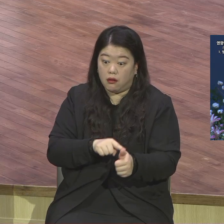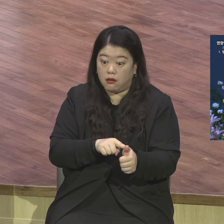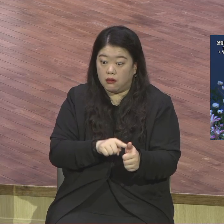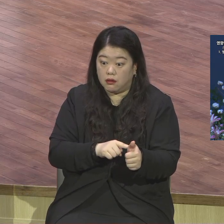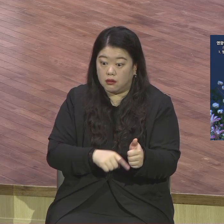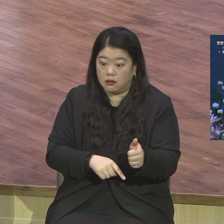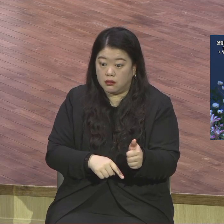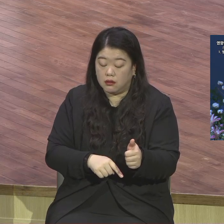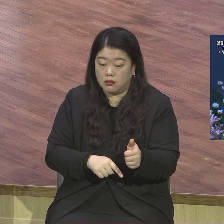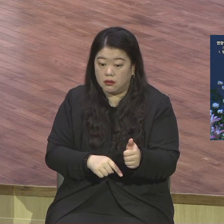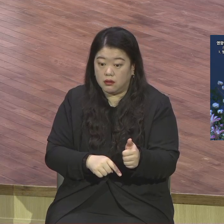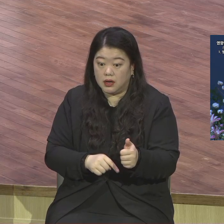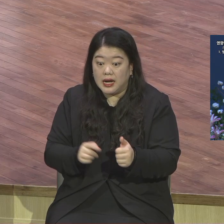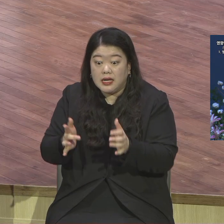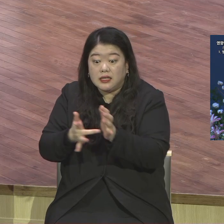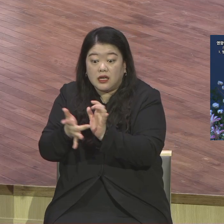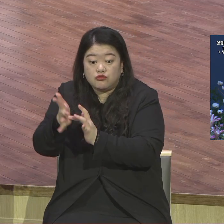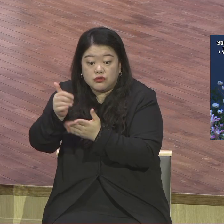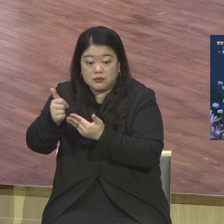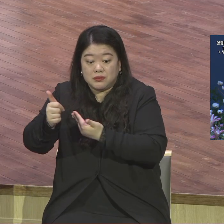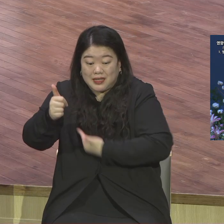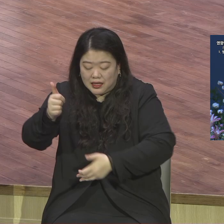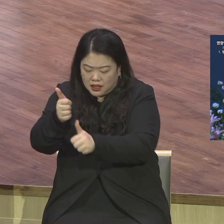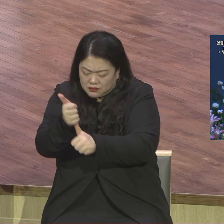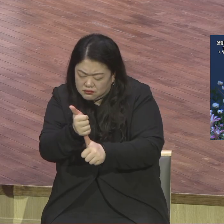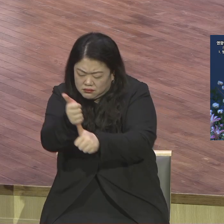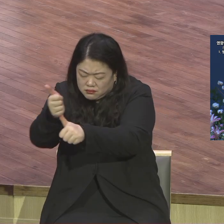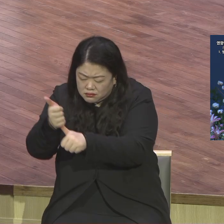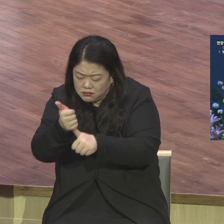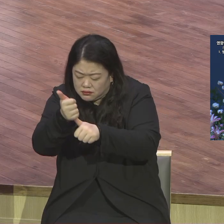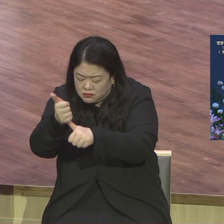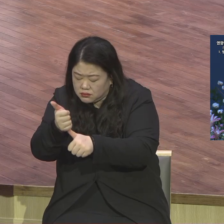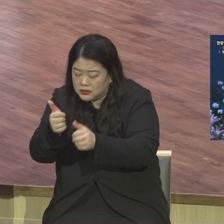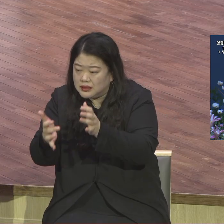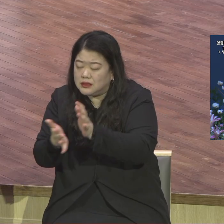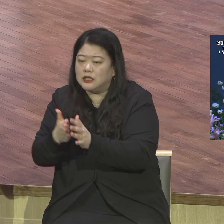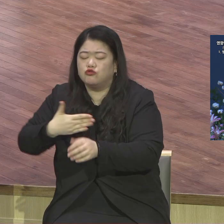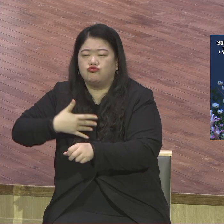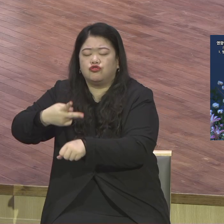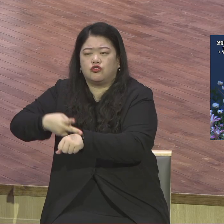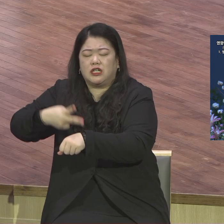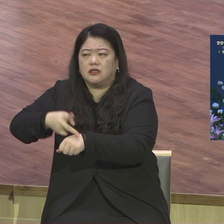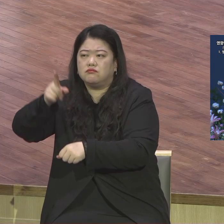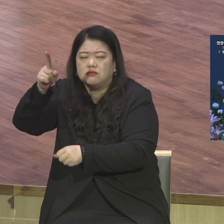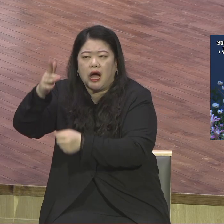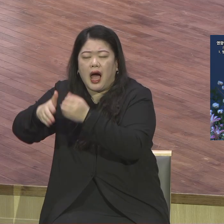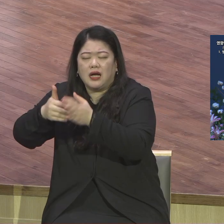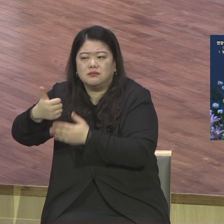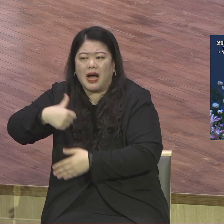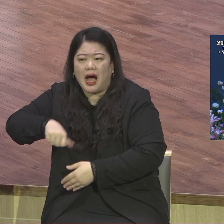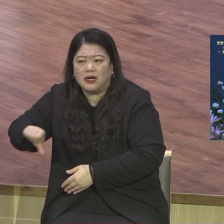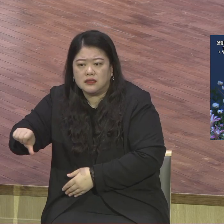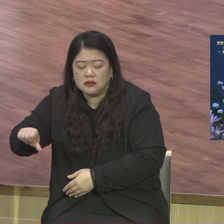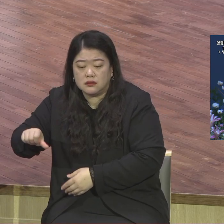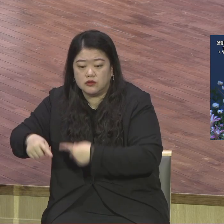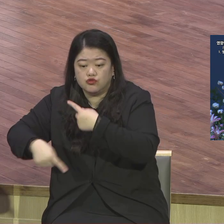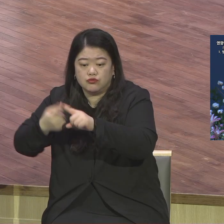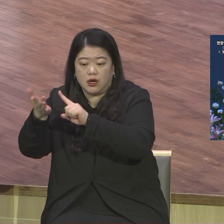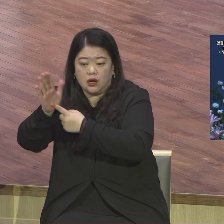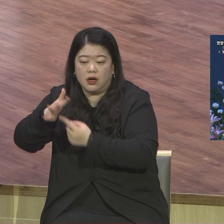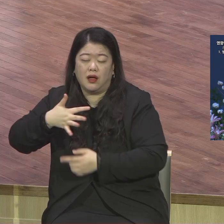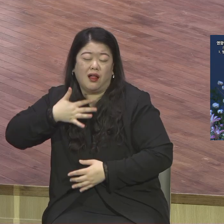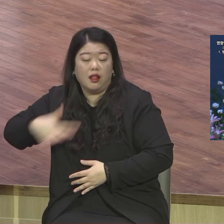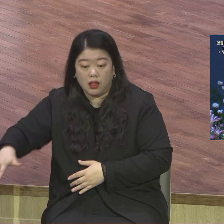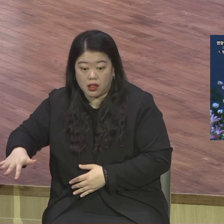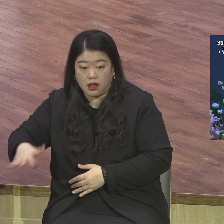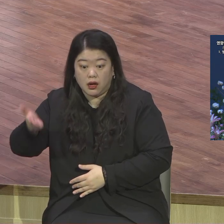예수님을 따라다니는 다니긴 해도 예수님이 하나님의 아들이라는 사실을 고백한 적도 없고 몰라요.